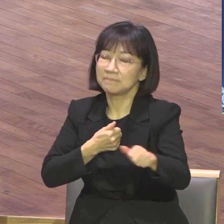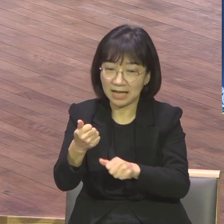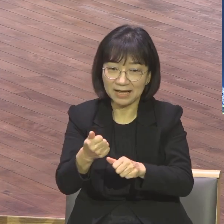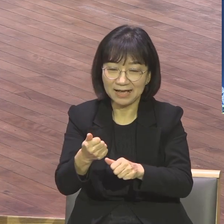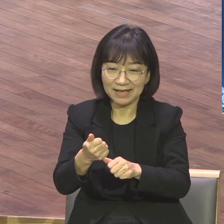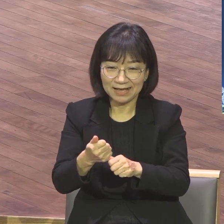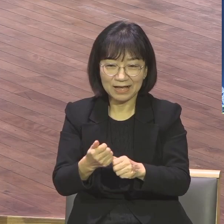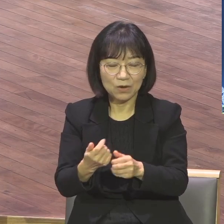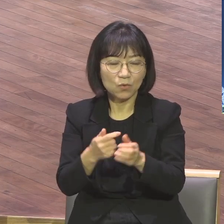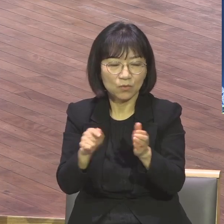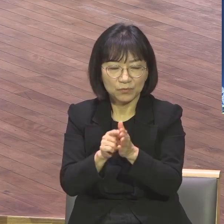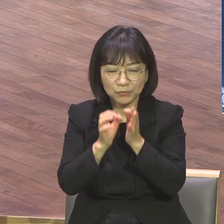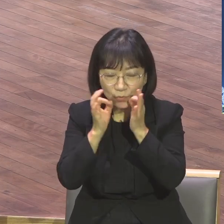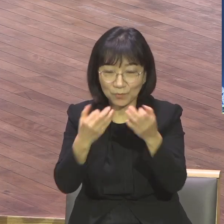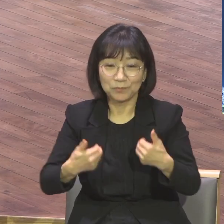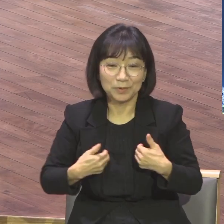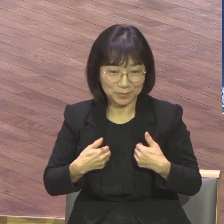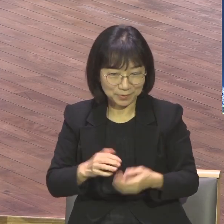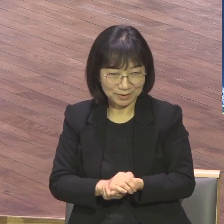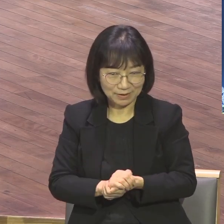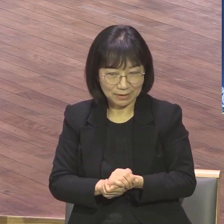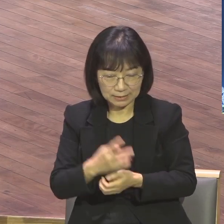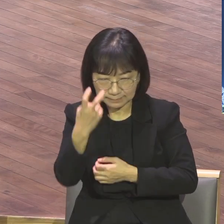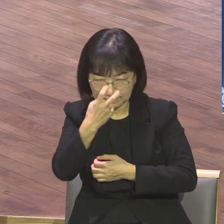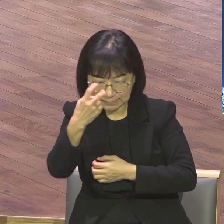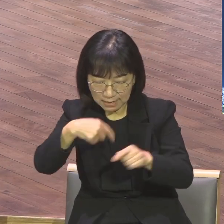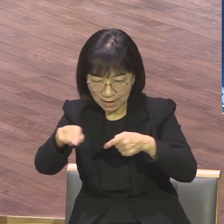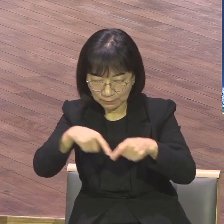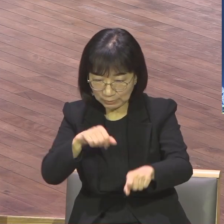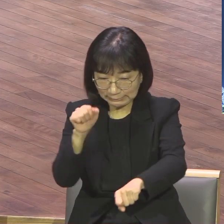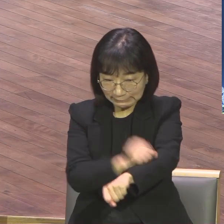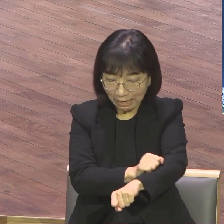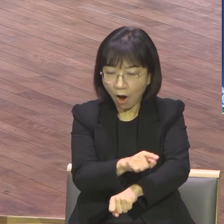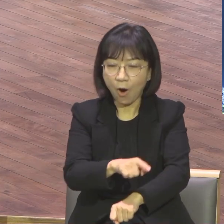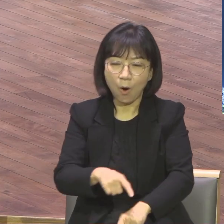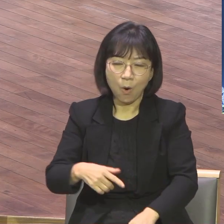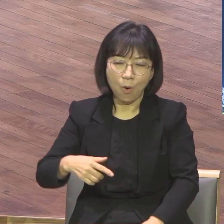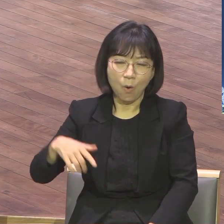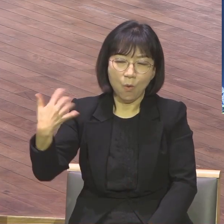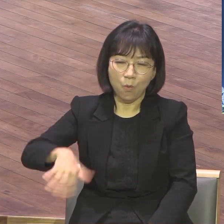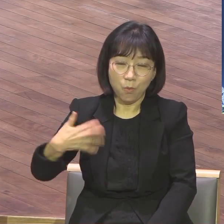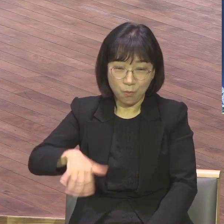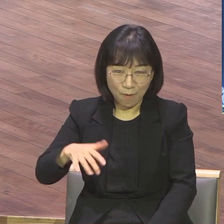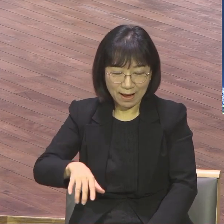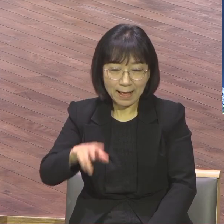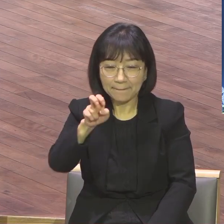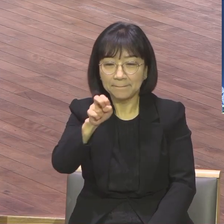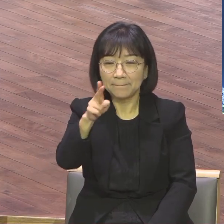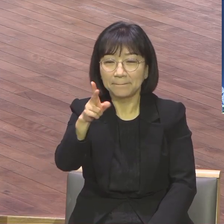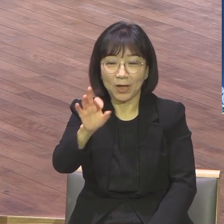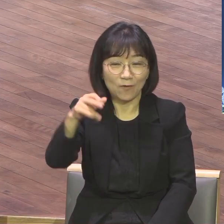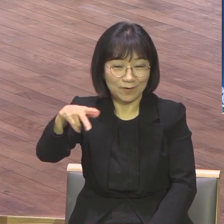던지는 이런 감독을 명장이라 그렇게 말을 합니다.